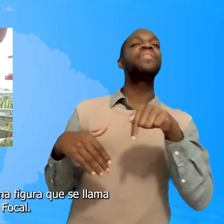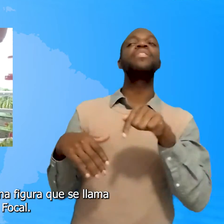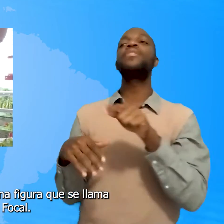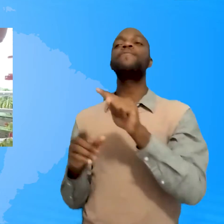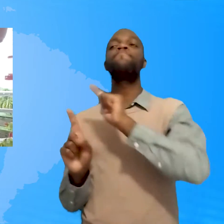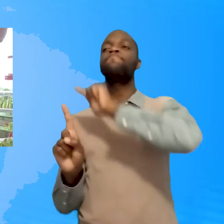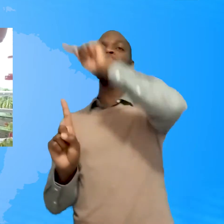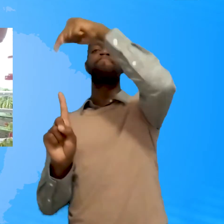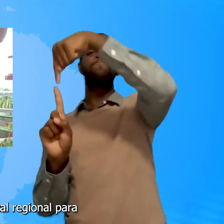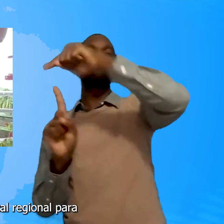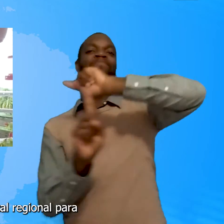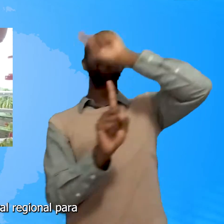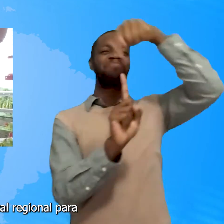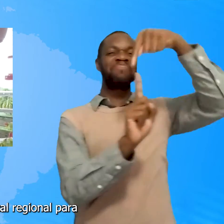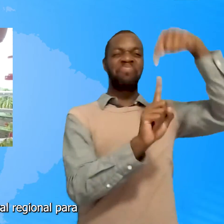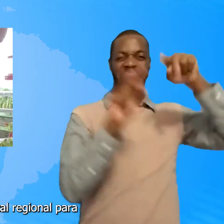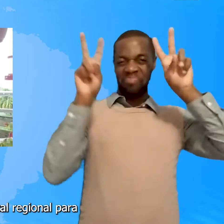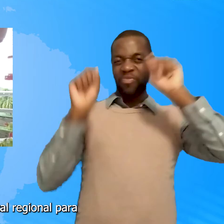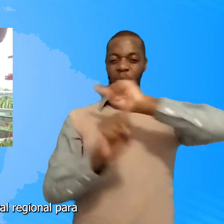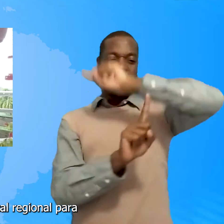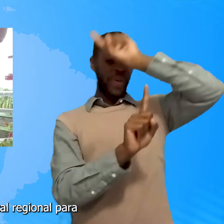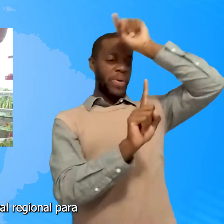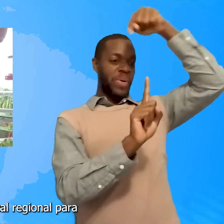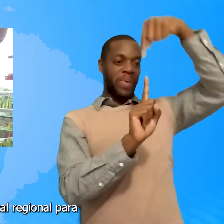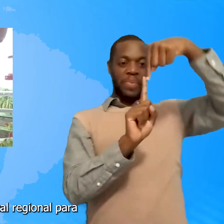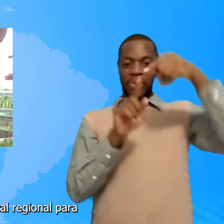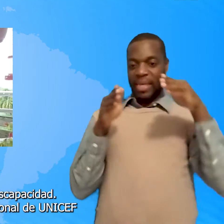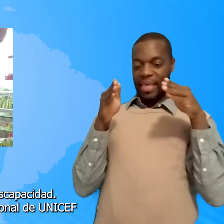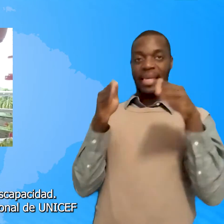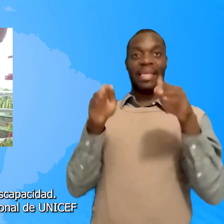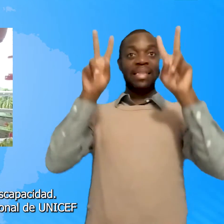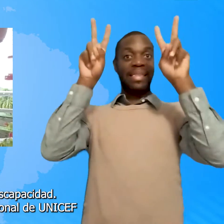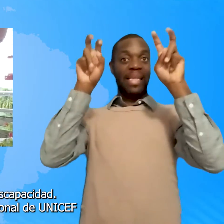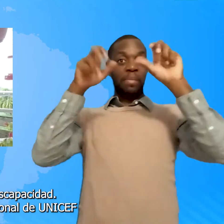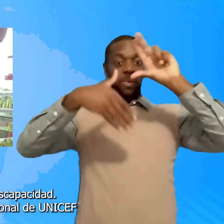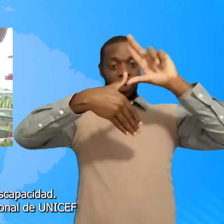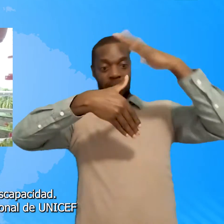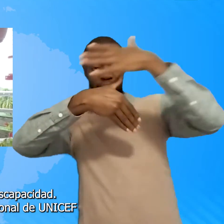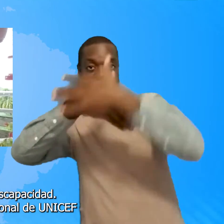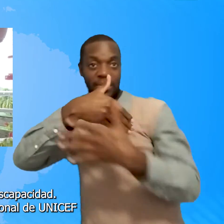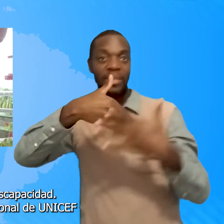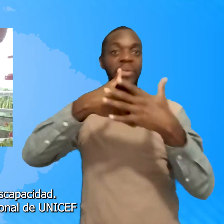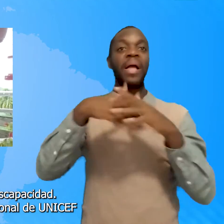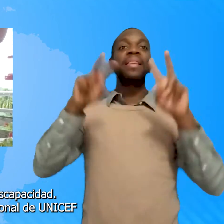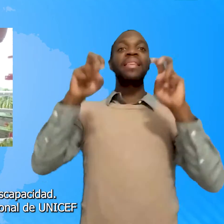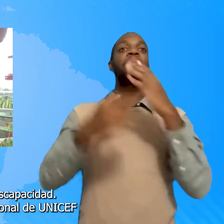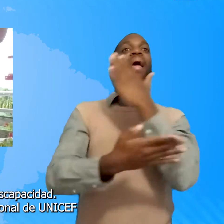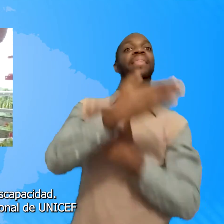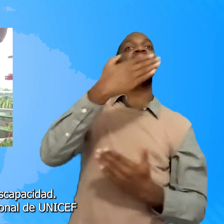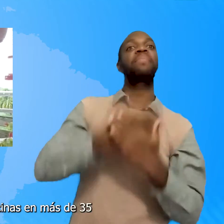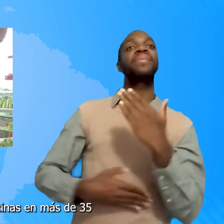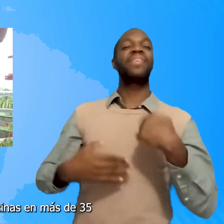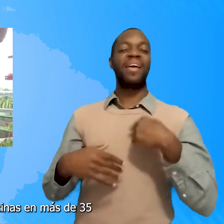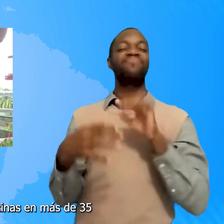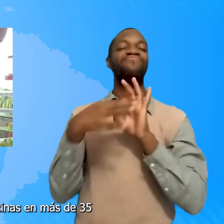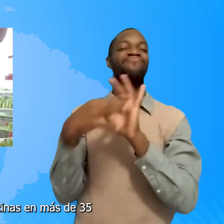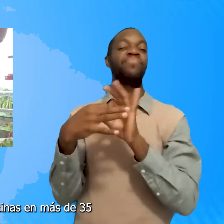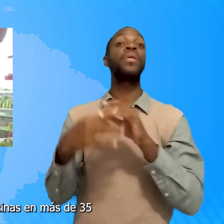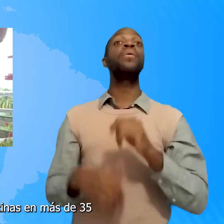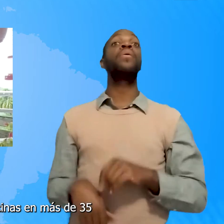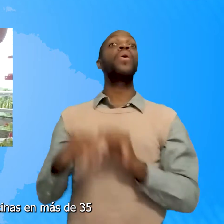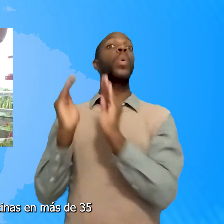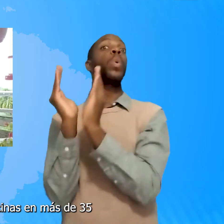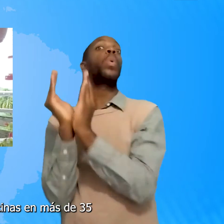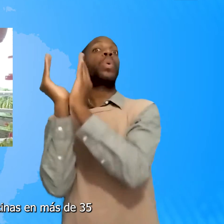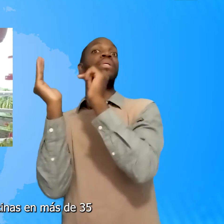punto focal. Soy el punto focal regional para temas de discapacidad. La oficina regional de UNICEF trabaja con